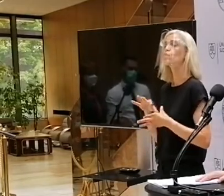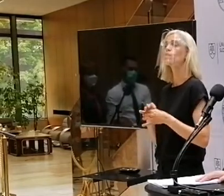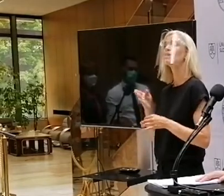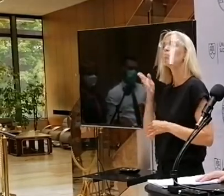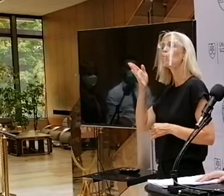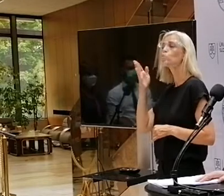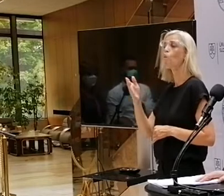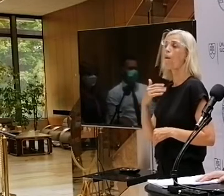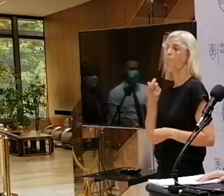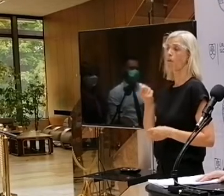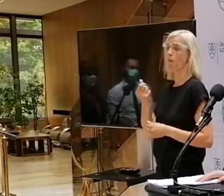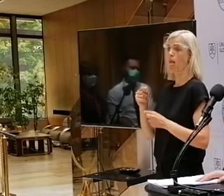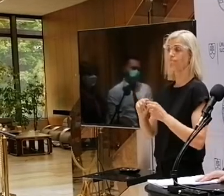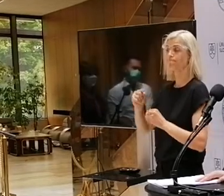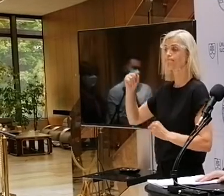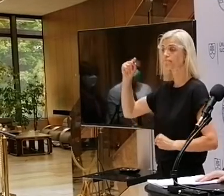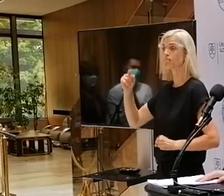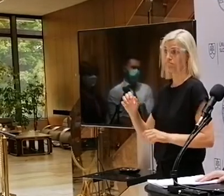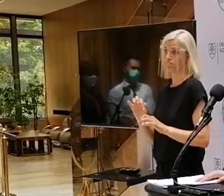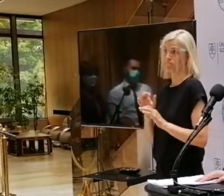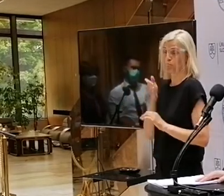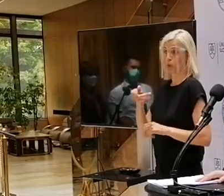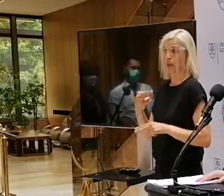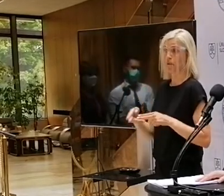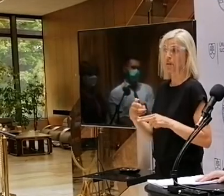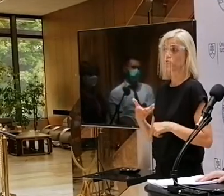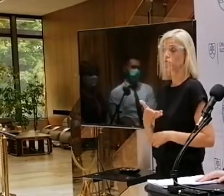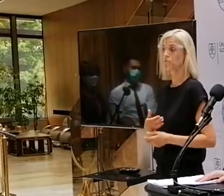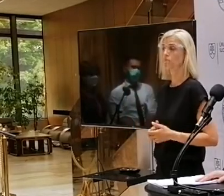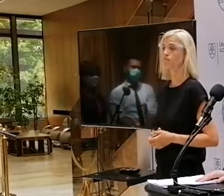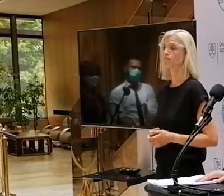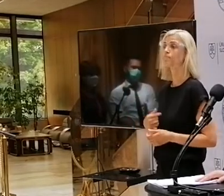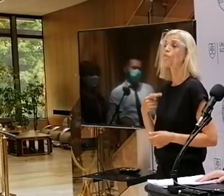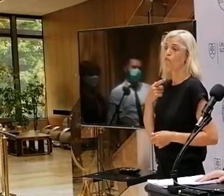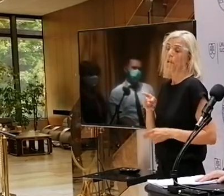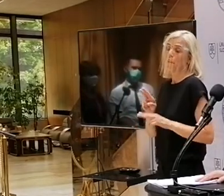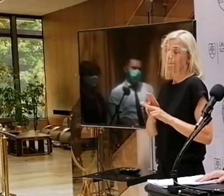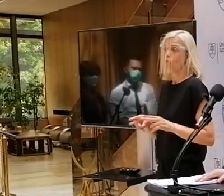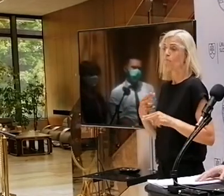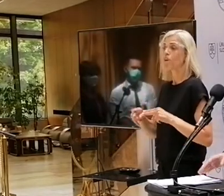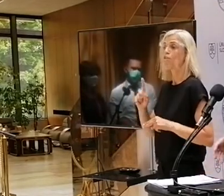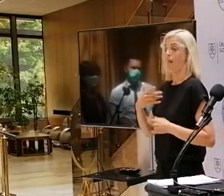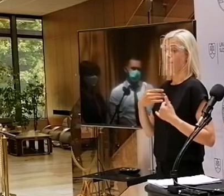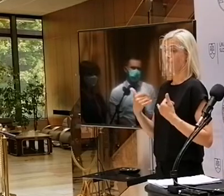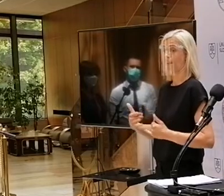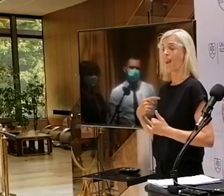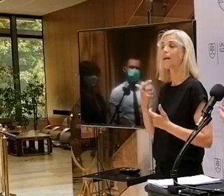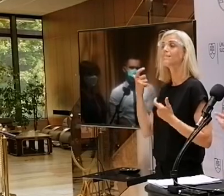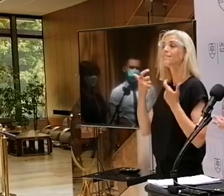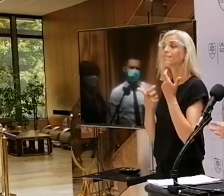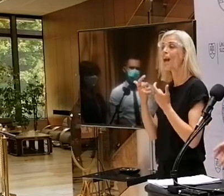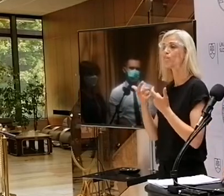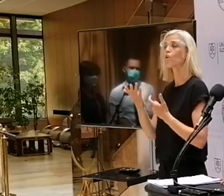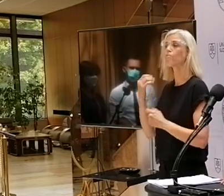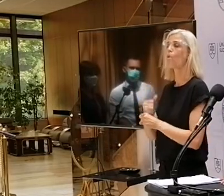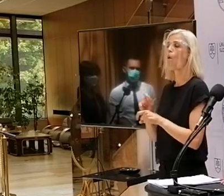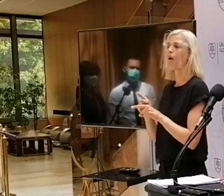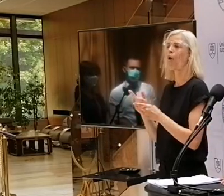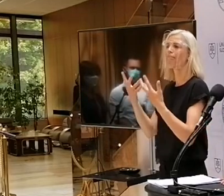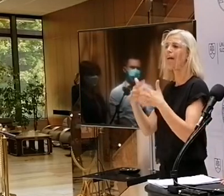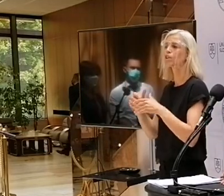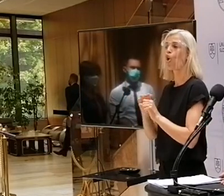financí potrebného? Vieme sa tým zaoberať, ale zatiaľ vám hovorím môj názor, že si myslím, že keďže to bolo robené ako nástroj